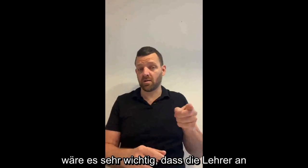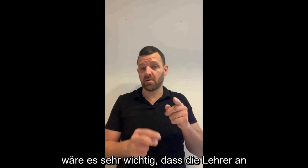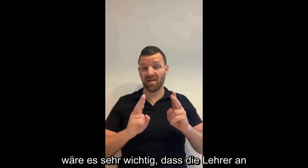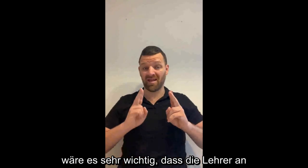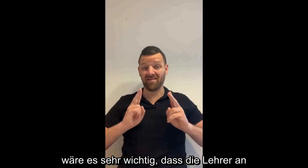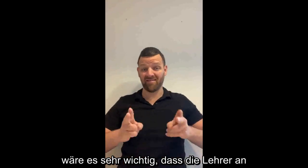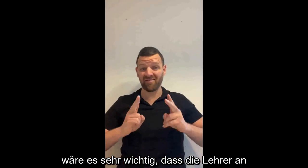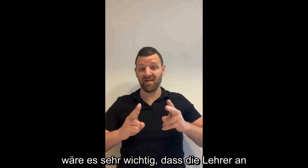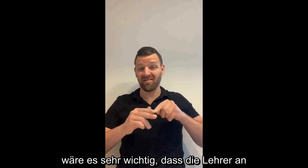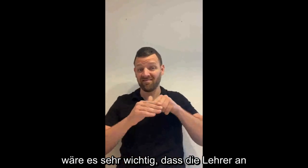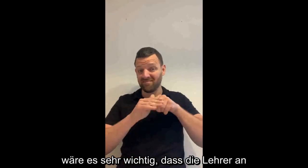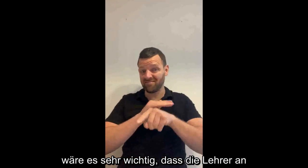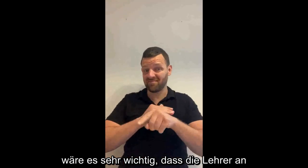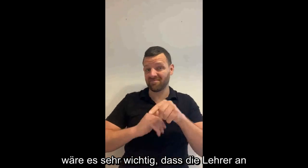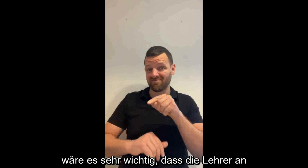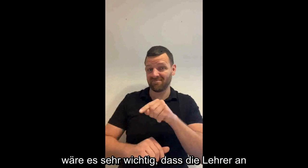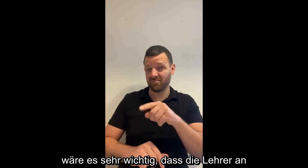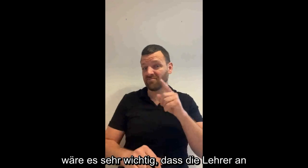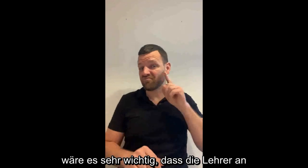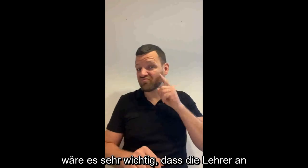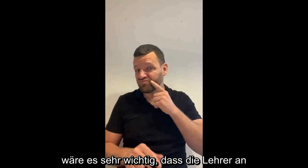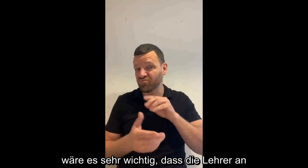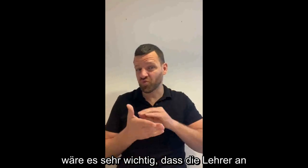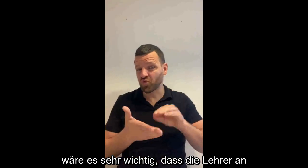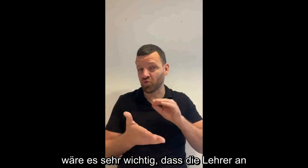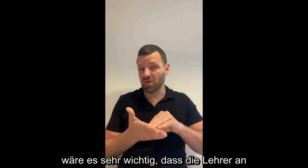Schulen das wäre sehr sehr wichtig dass die Lehrer